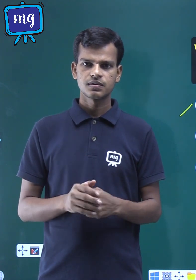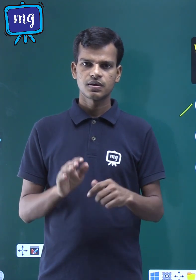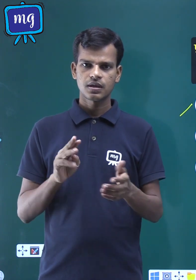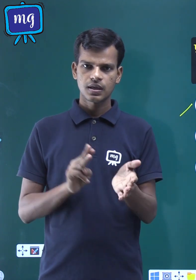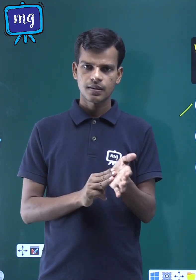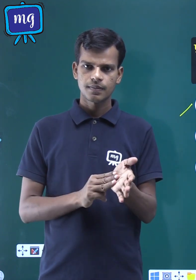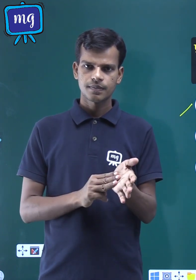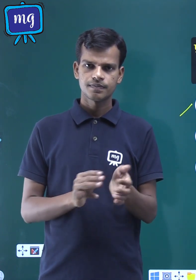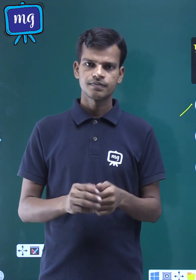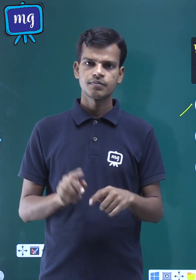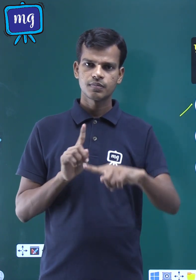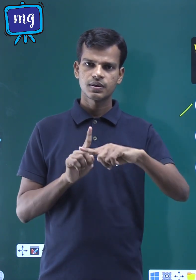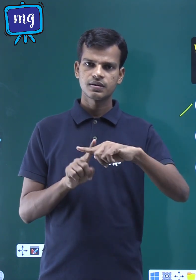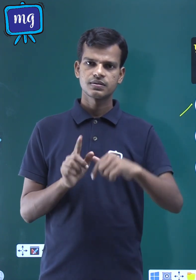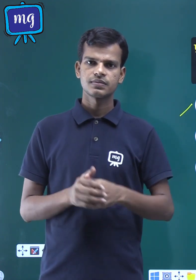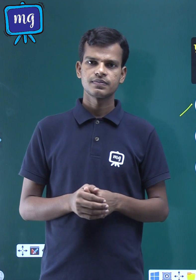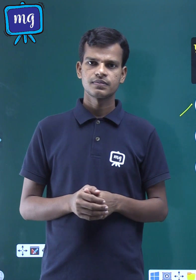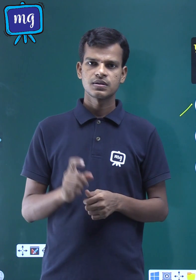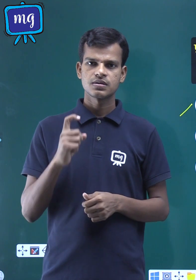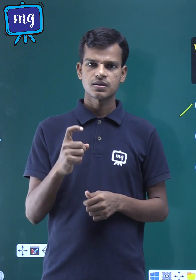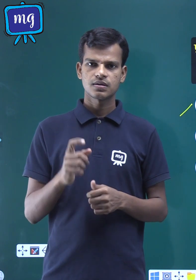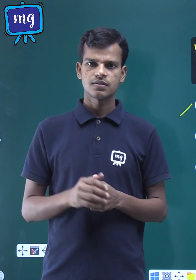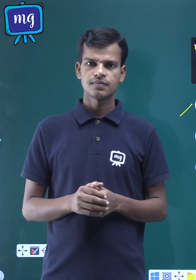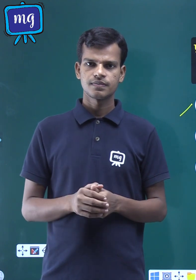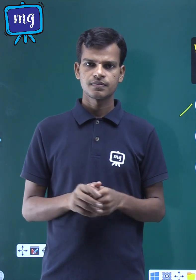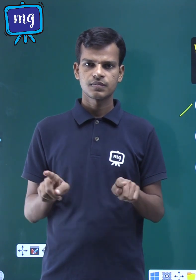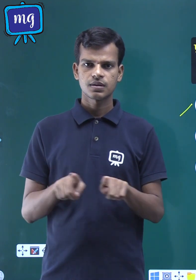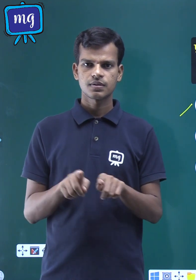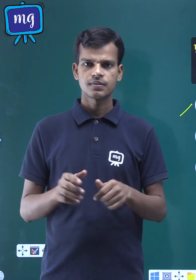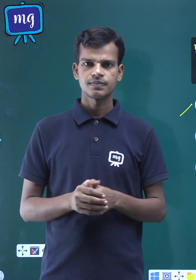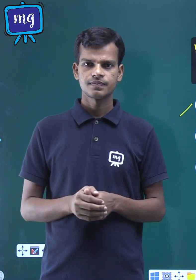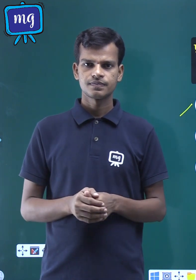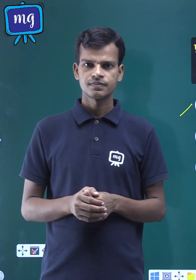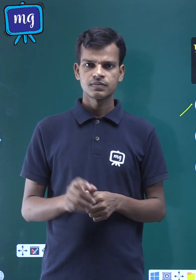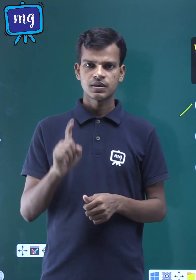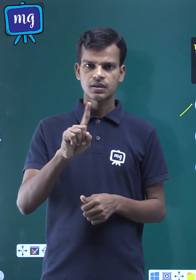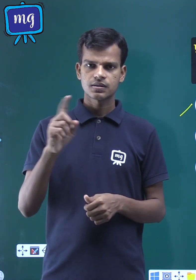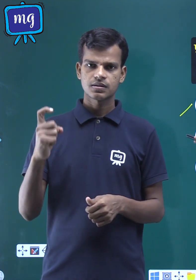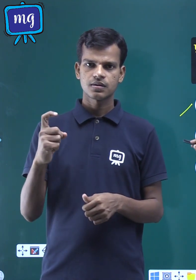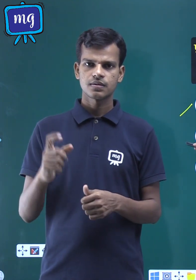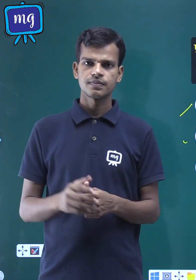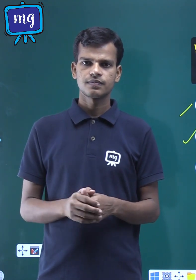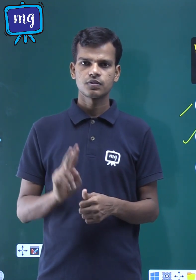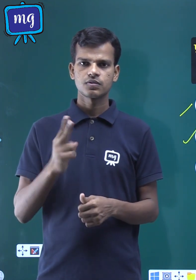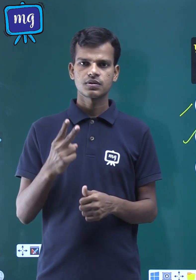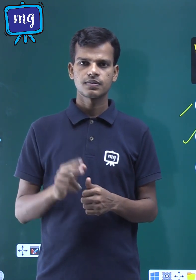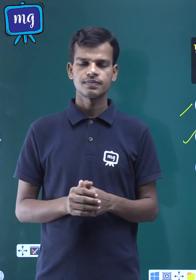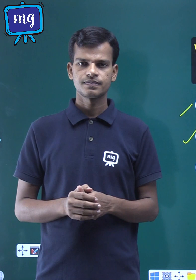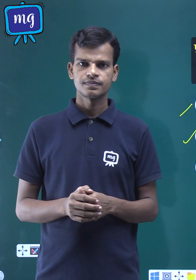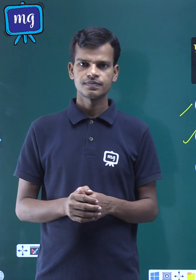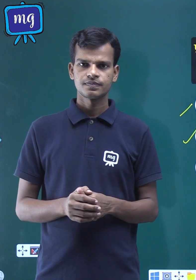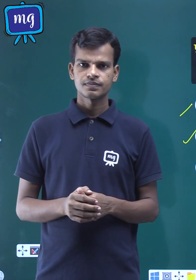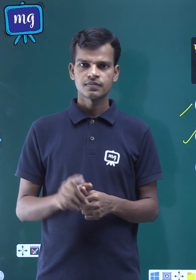5m प्लस 7 बराबर 17। दूसरा,